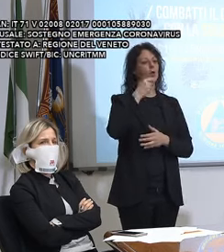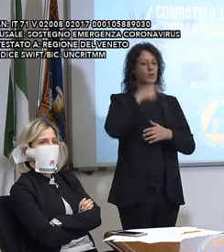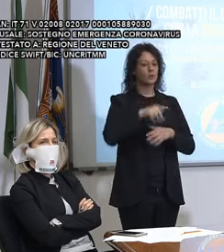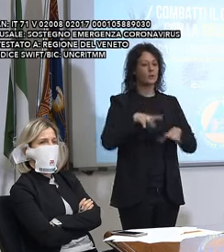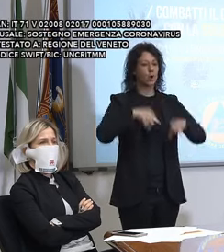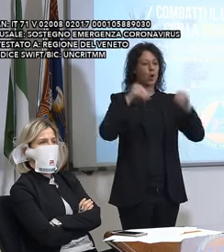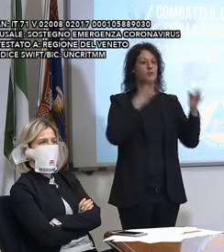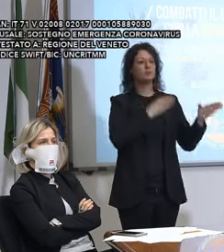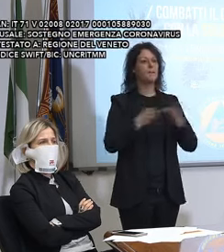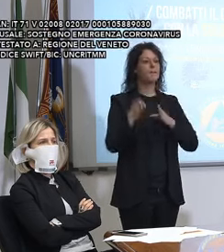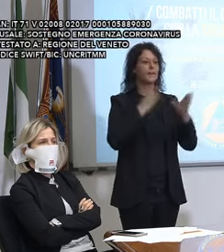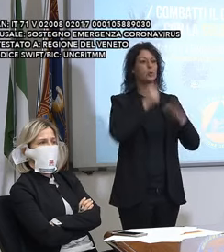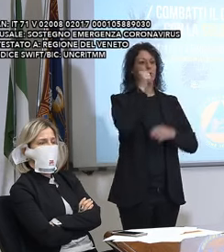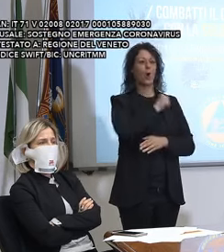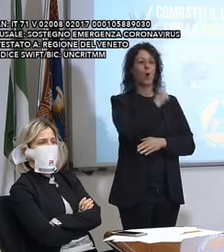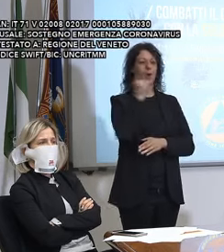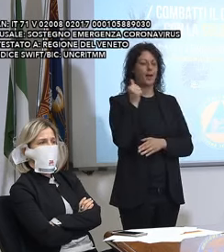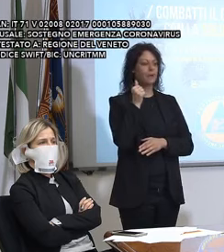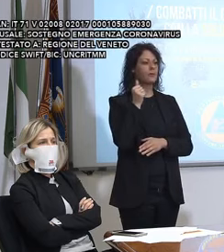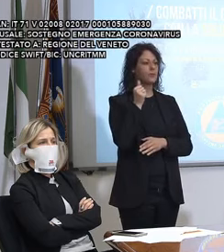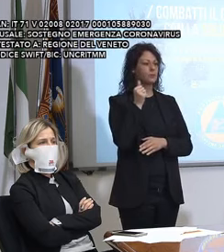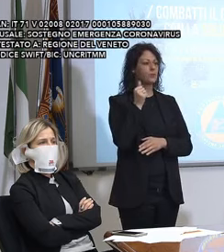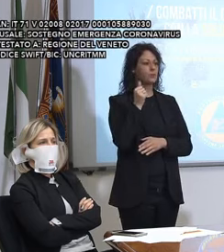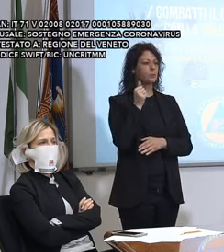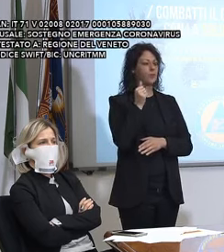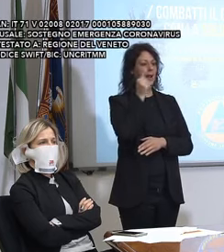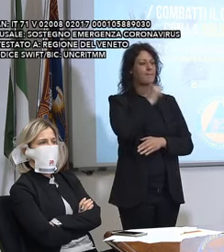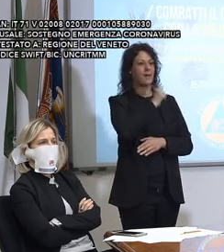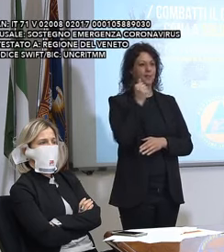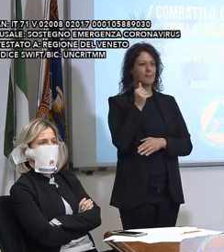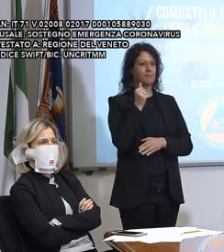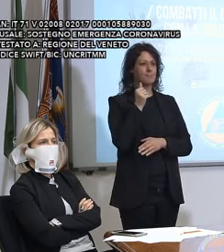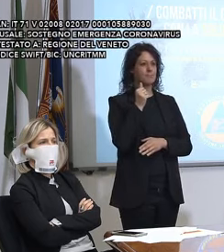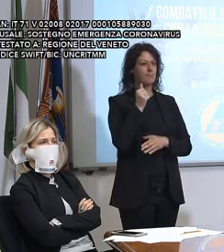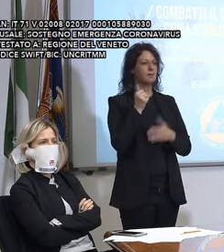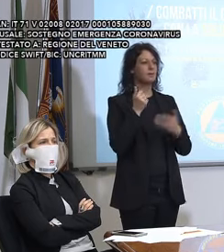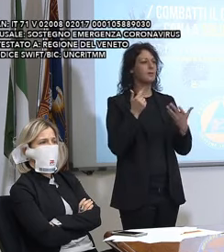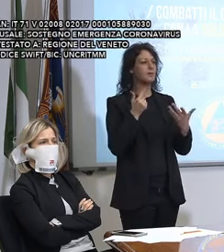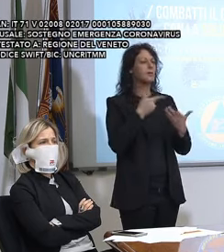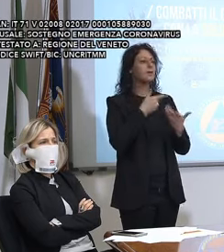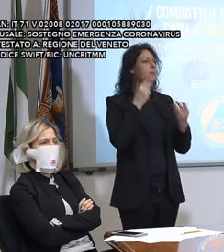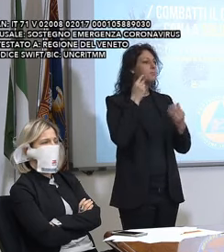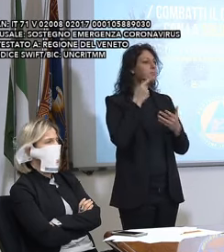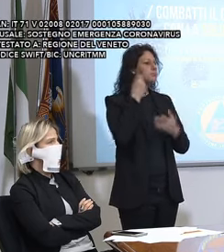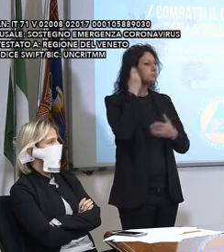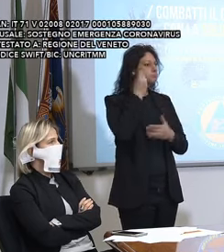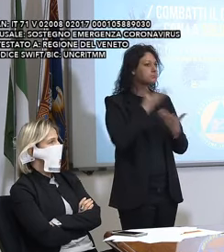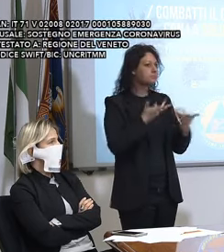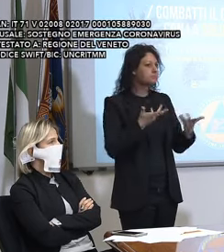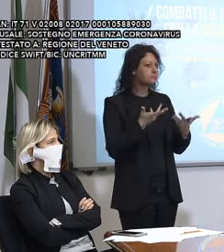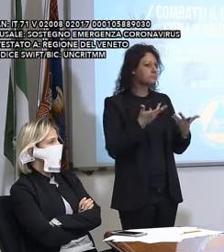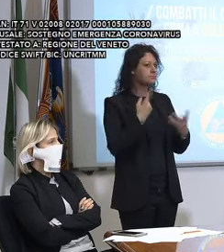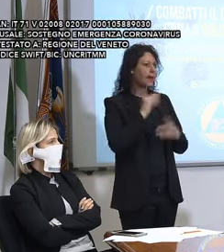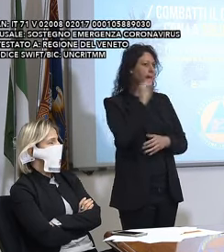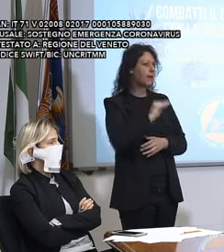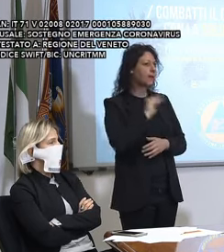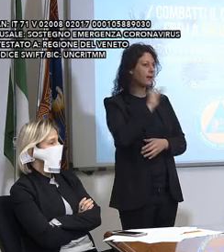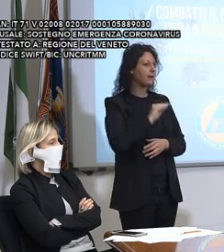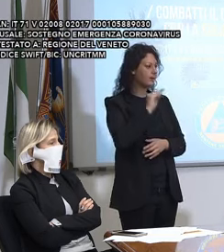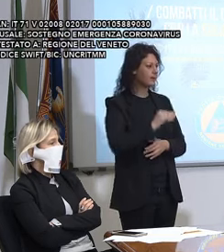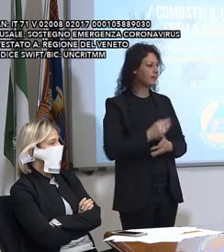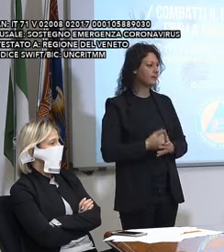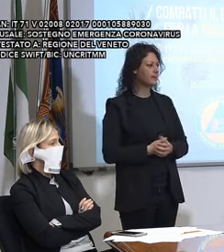delle misure anti-Covid. Posto che spetta agli emittenti programmare il palinsesto, il Presidente si fa carico di questa richiesta? Ma guardate,